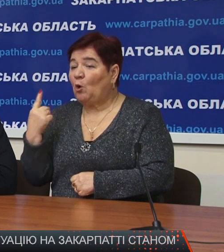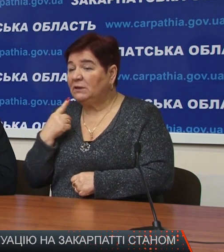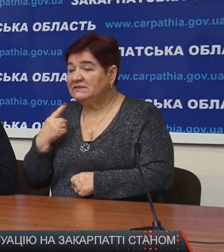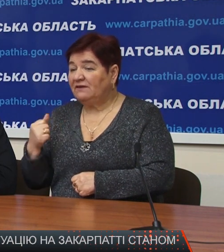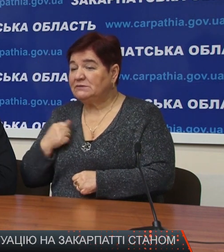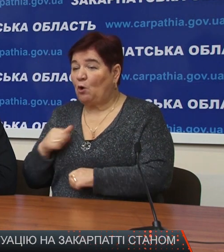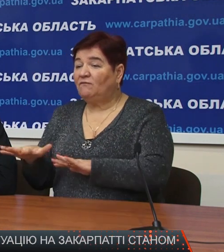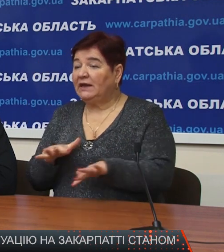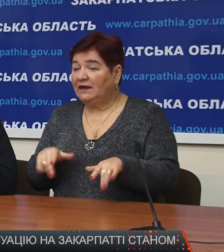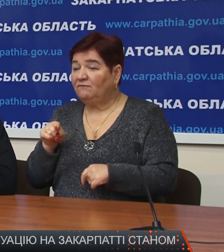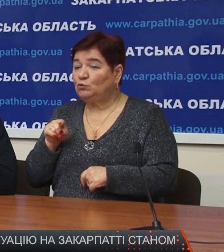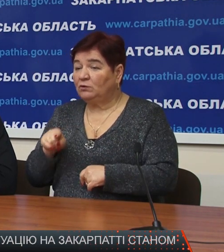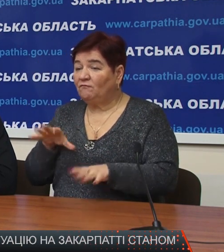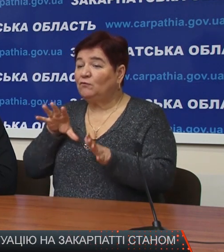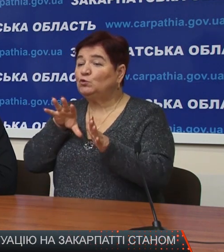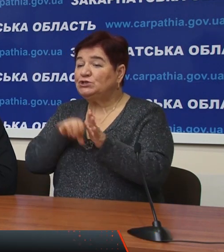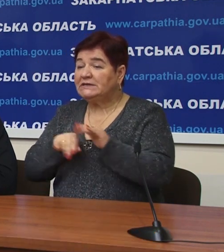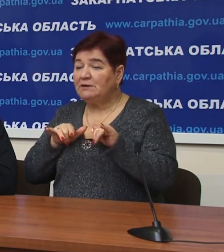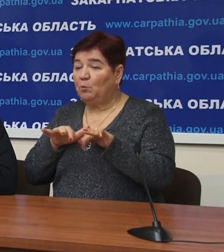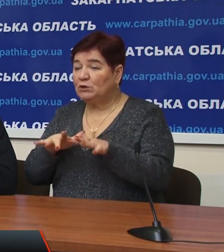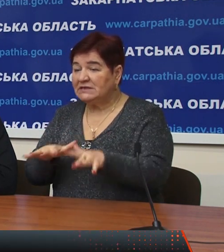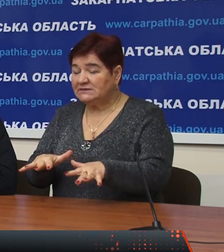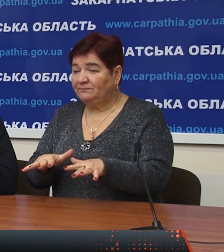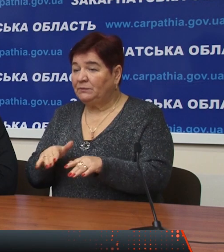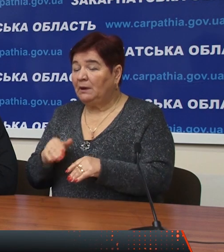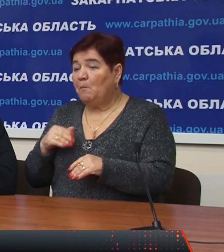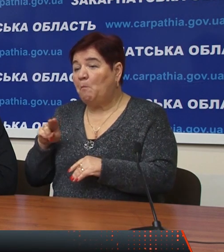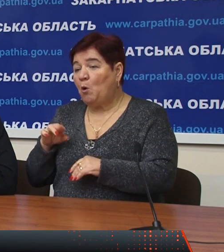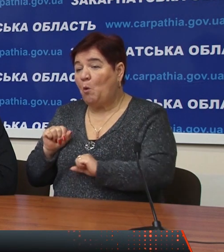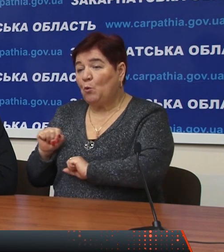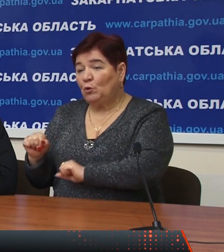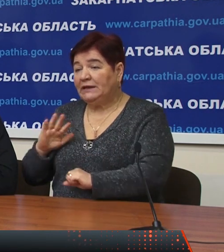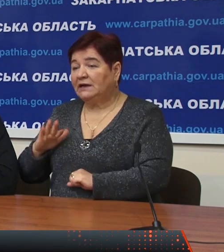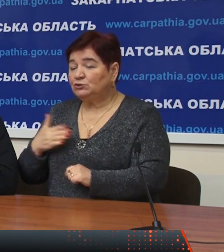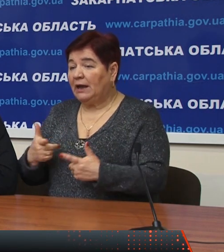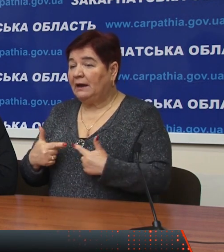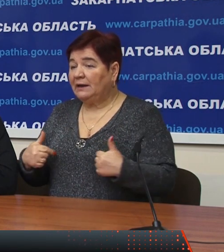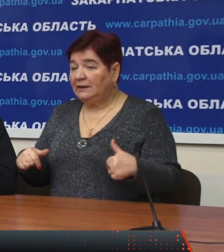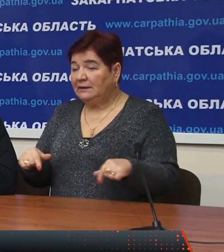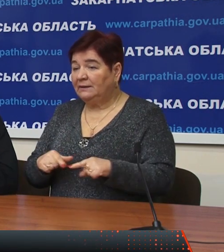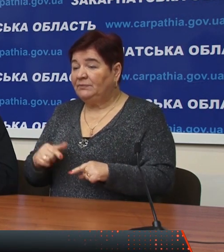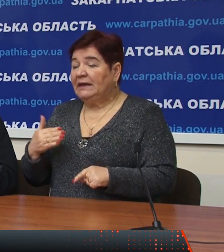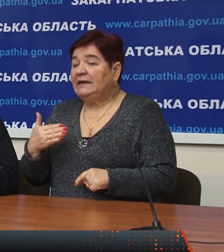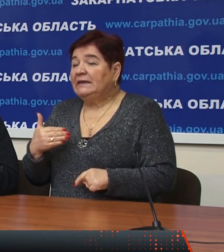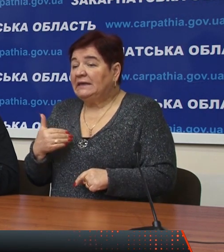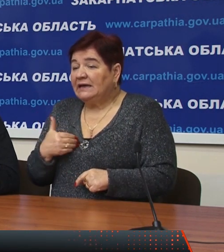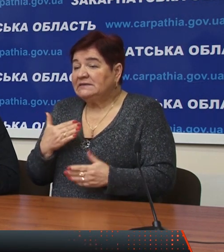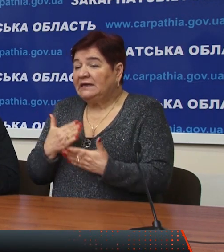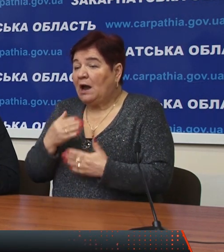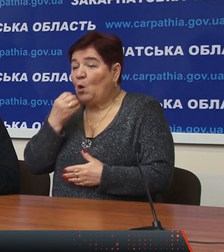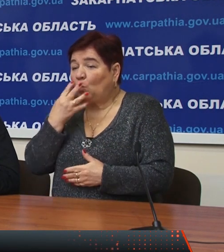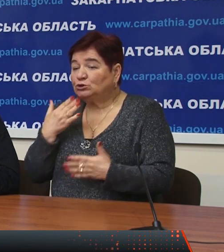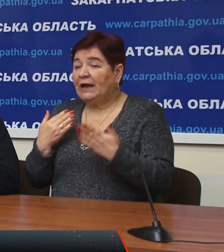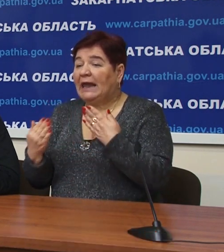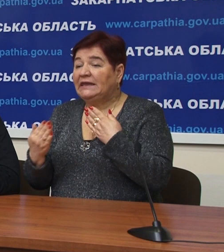військової дії, але в той же час ми включилися в процес і по обороні нашої країни. І в нас є хороший